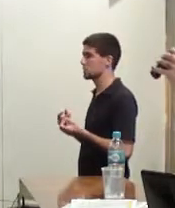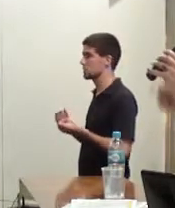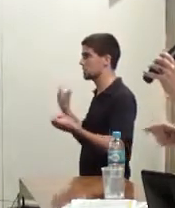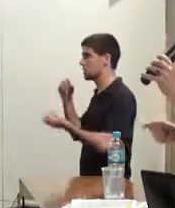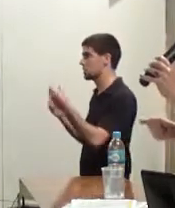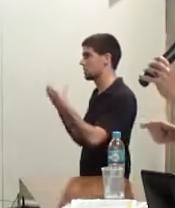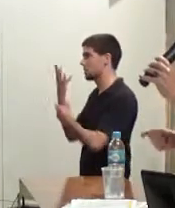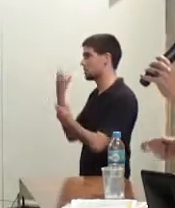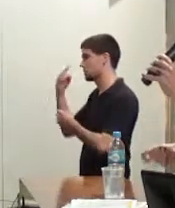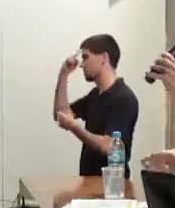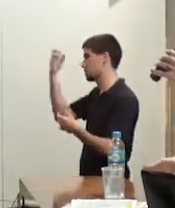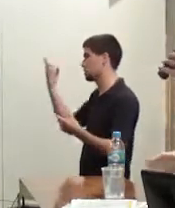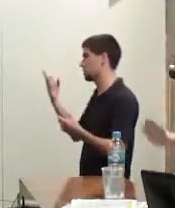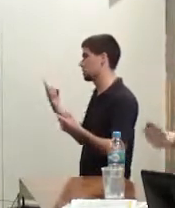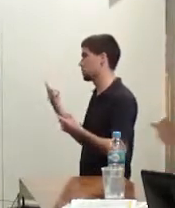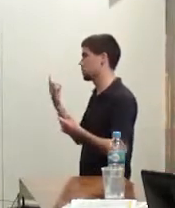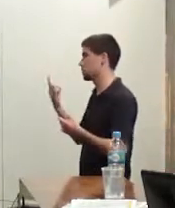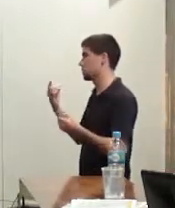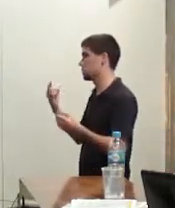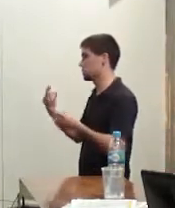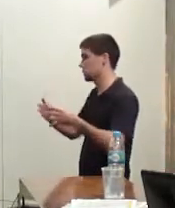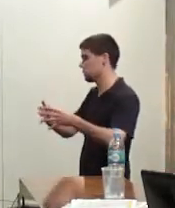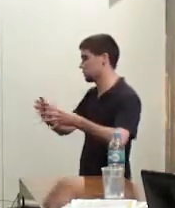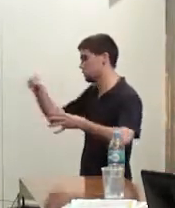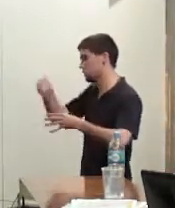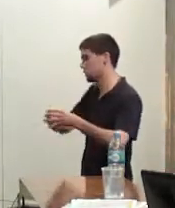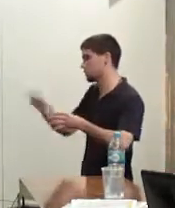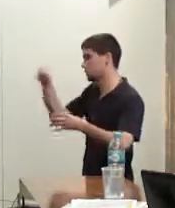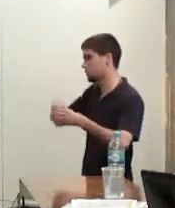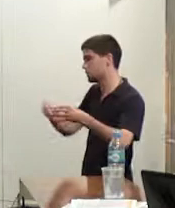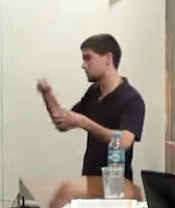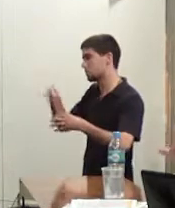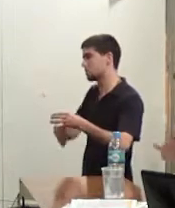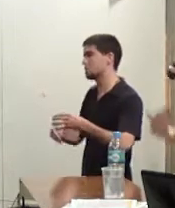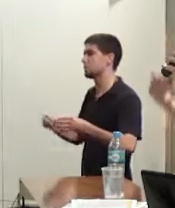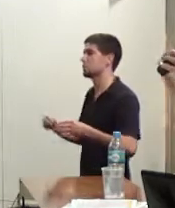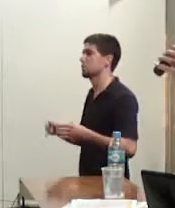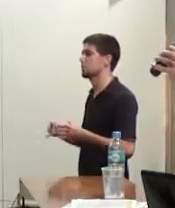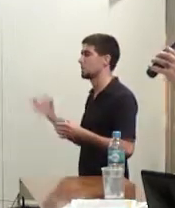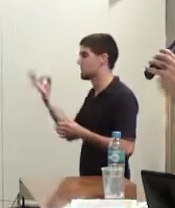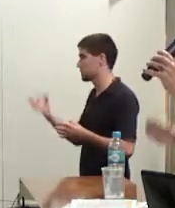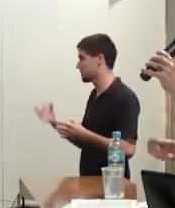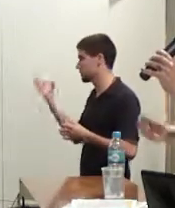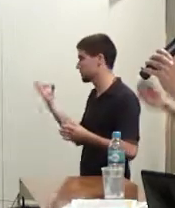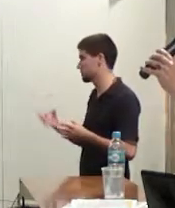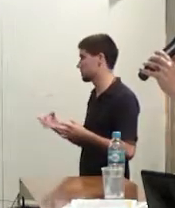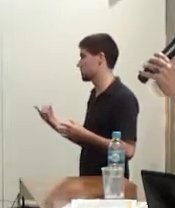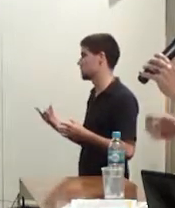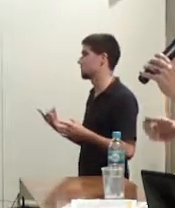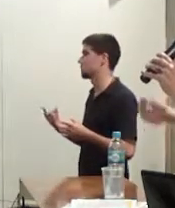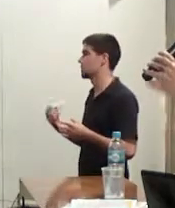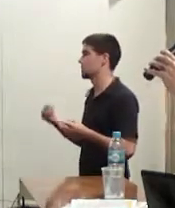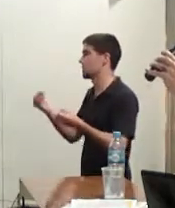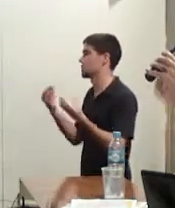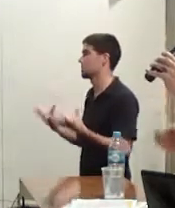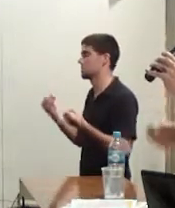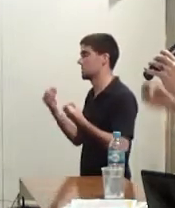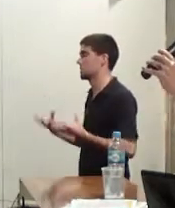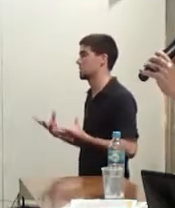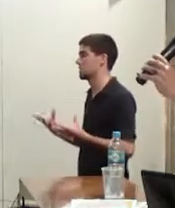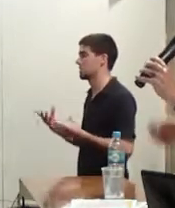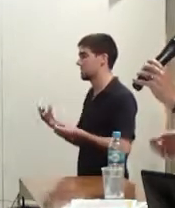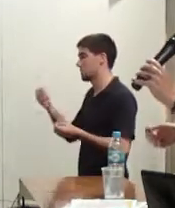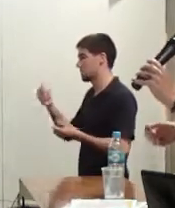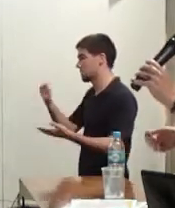fondo específico para que no hubiera que aumentar las tarifas y el transporte subterráneo siguiera